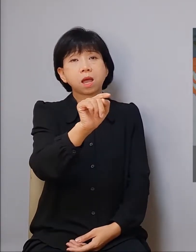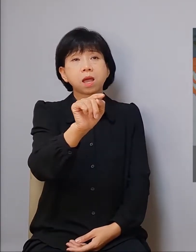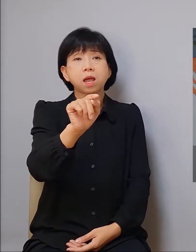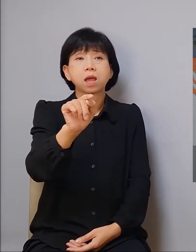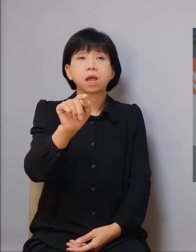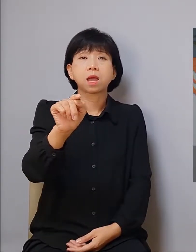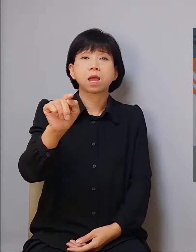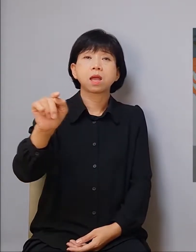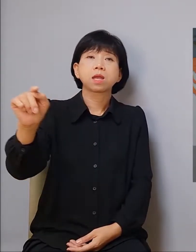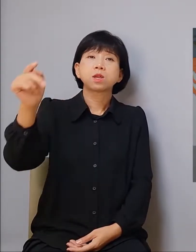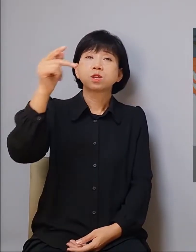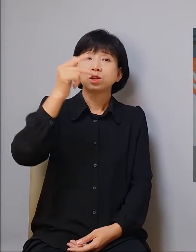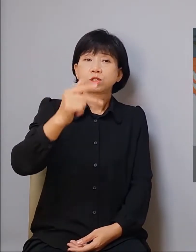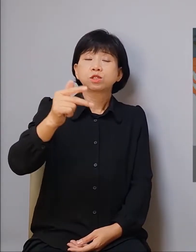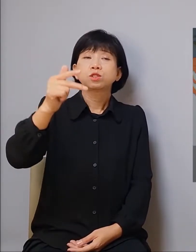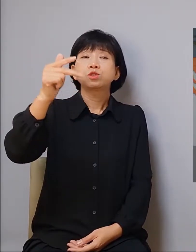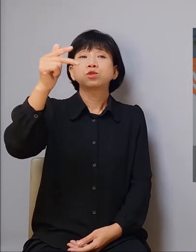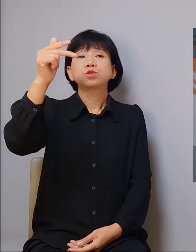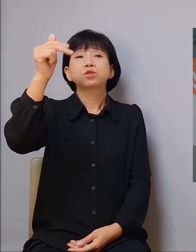바라보아라.